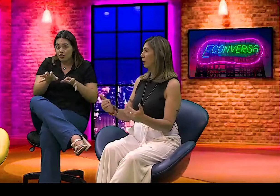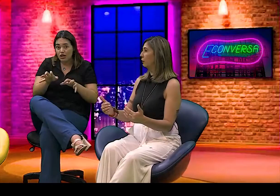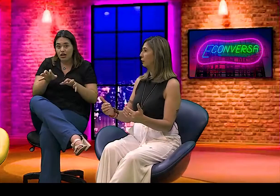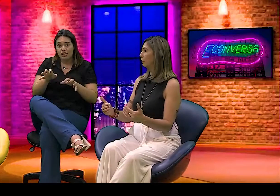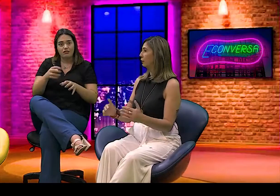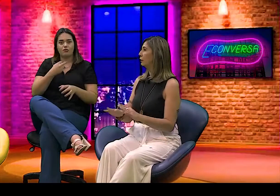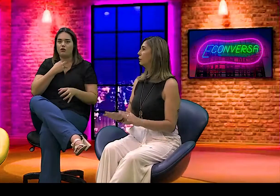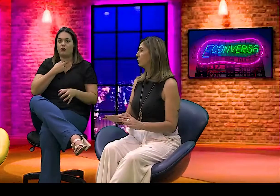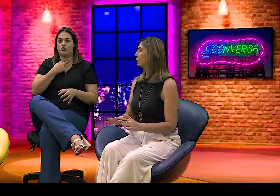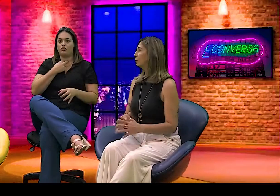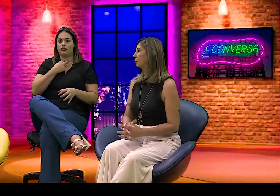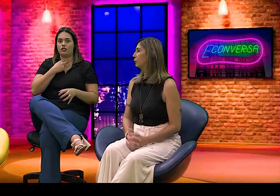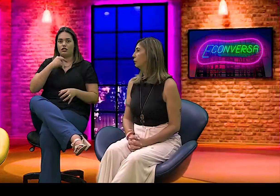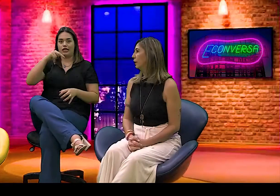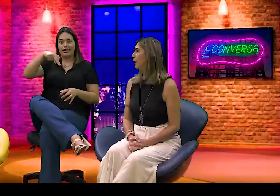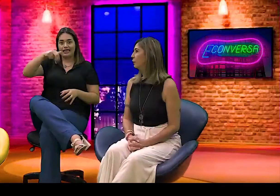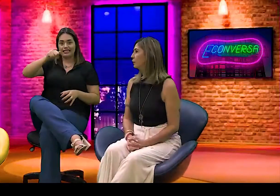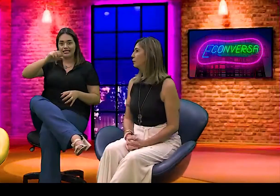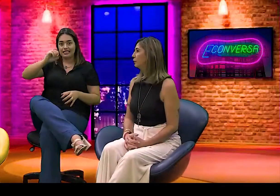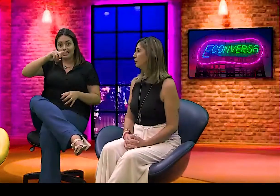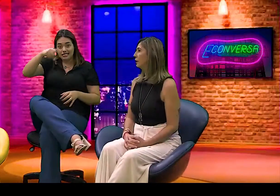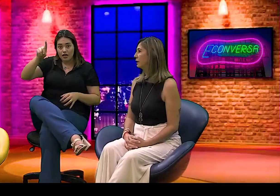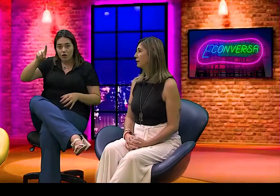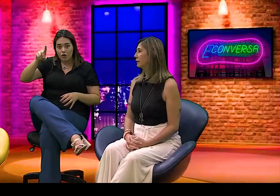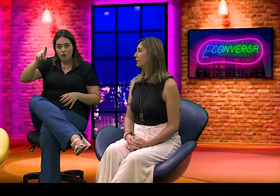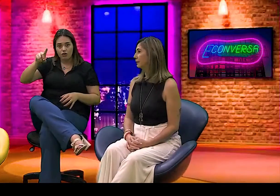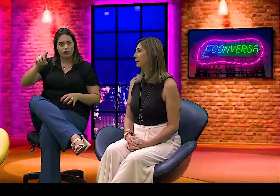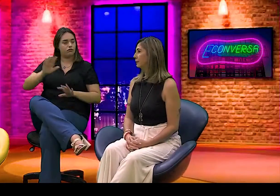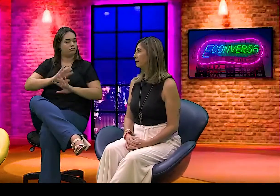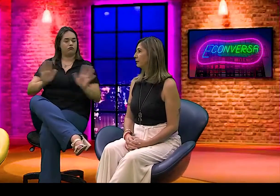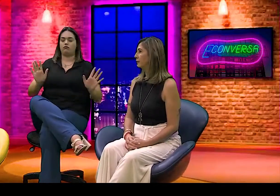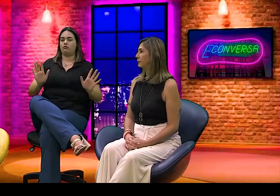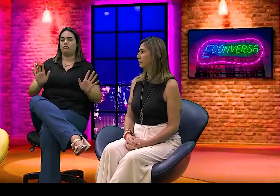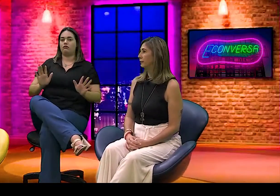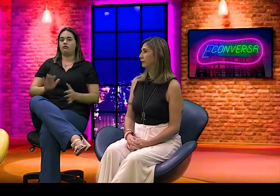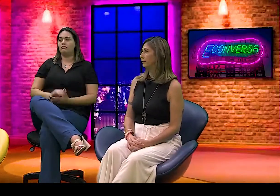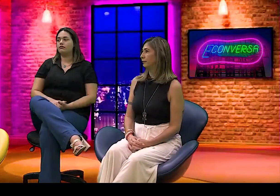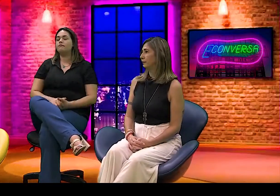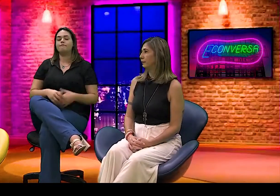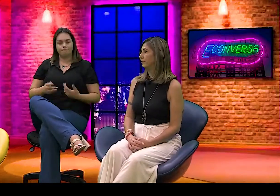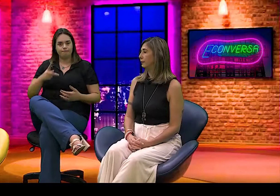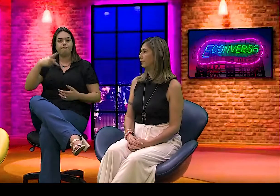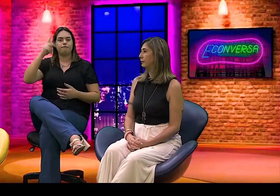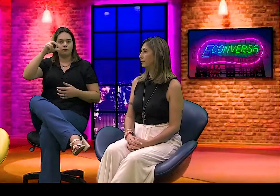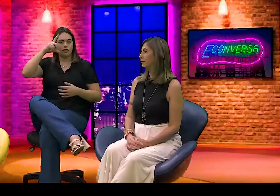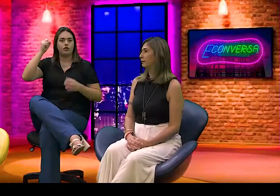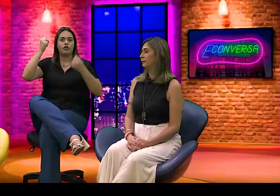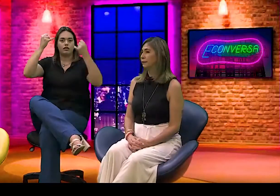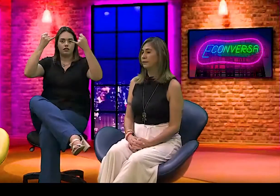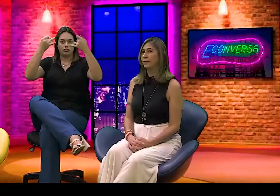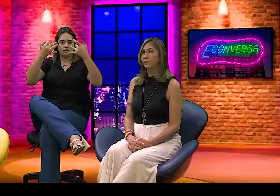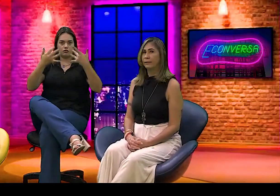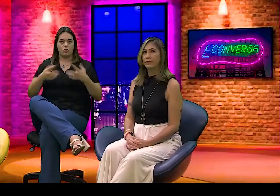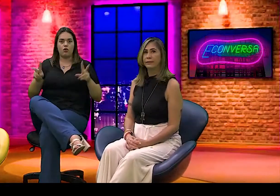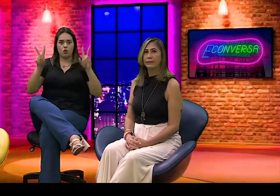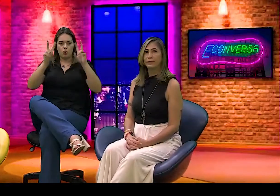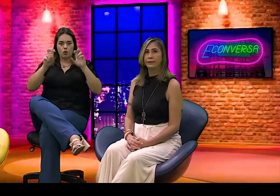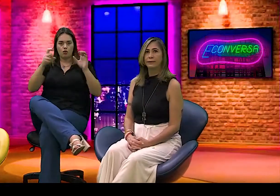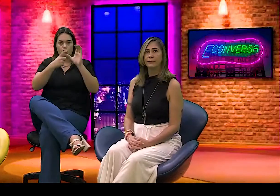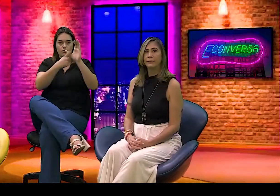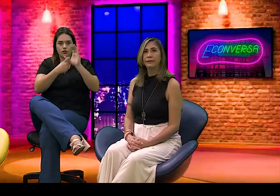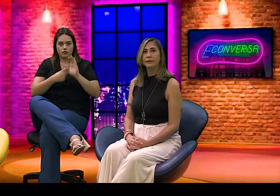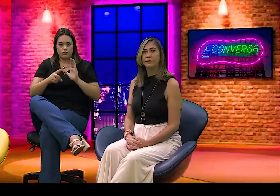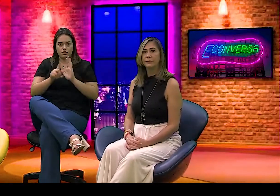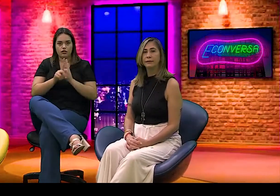depois do não, tudo é abuso, tudo é violência. Como a Kátia falou, os assuntos de dependência